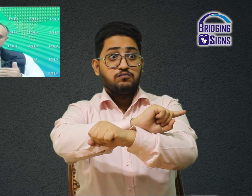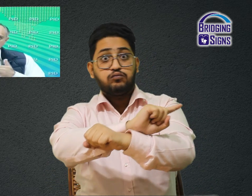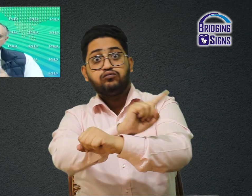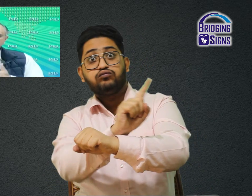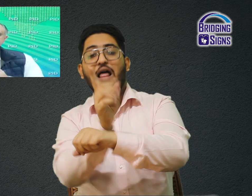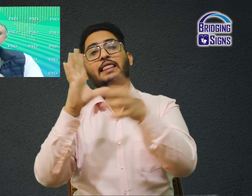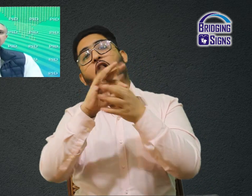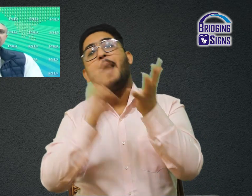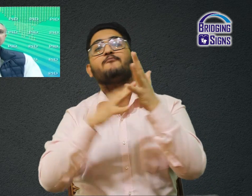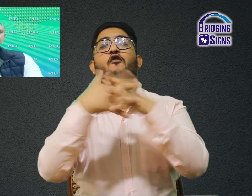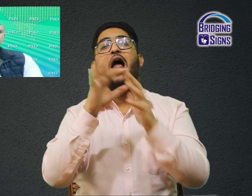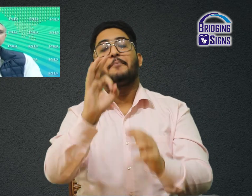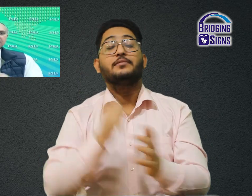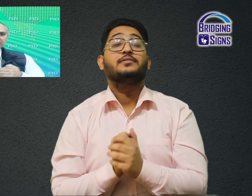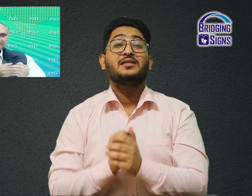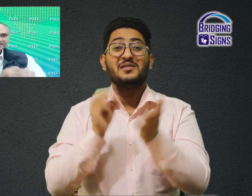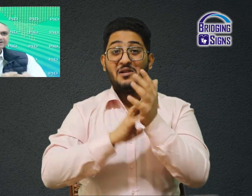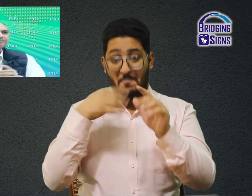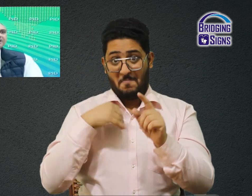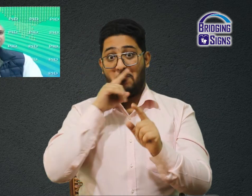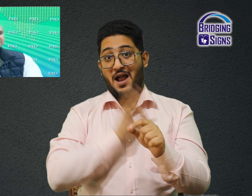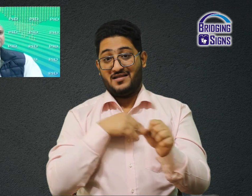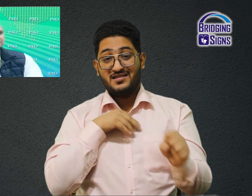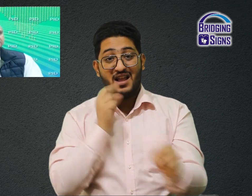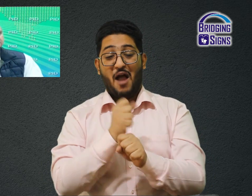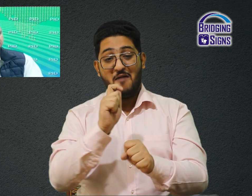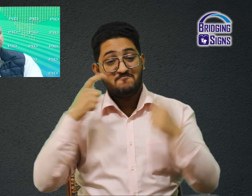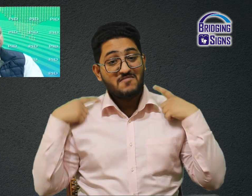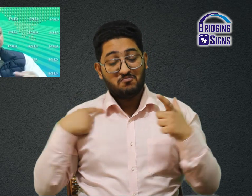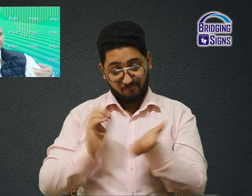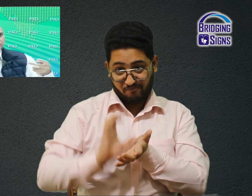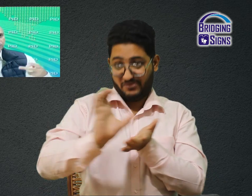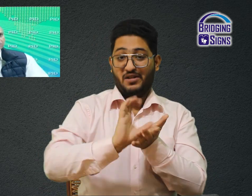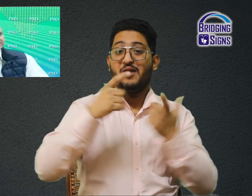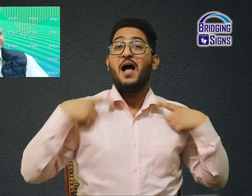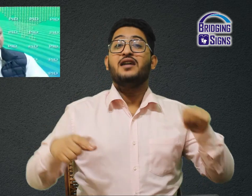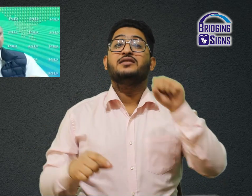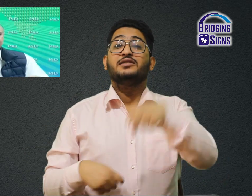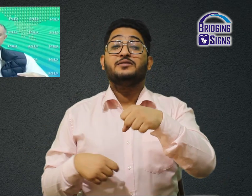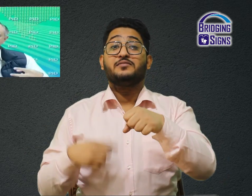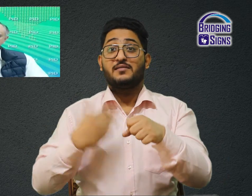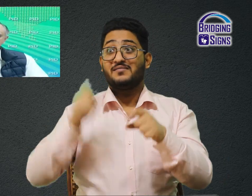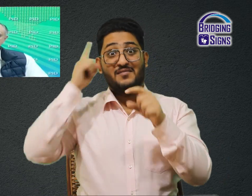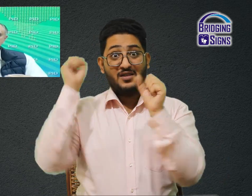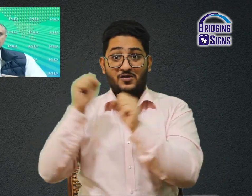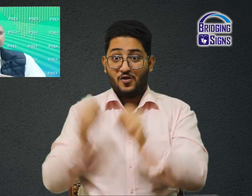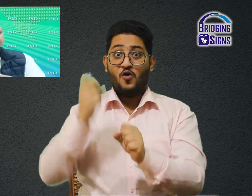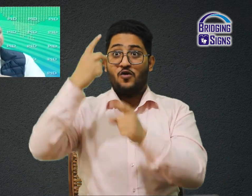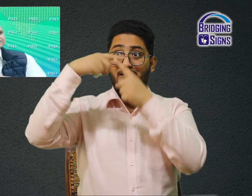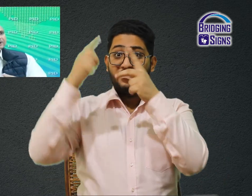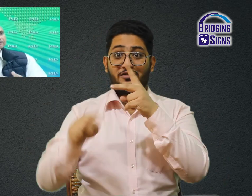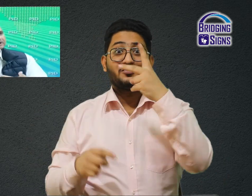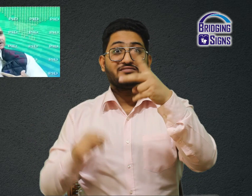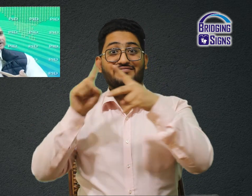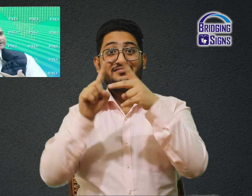हैं। तो ये वो पाकिस्तान तहरीक इंसाफ की हुकूमत ने इस सिस्टम पर इन्वेस्टमेंट करके किया। 2 सर्दियां आप देख लें गुजर गई हैं